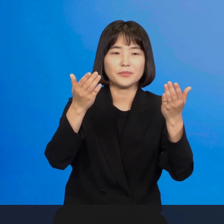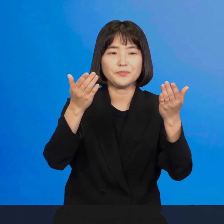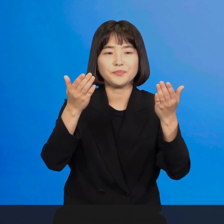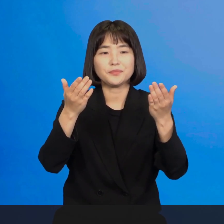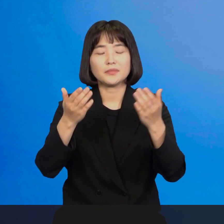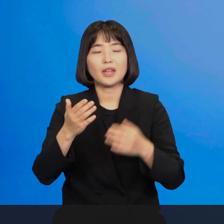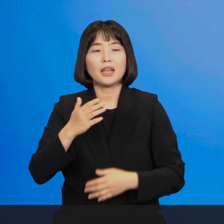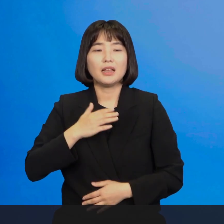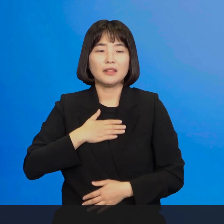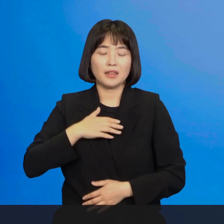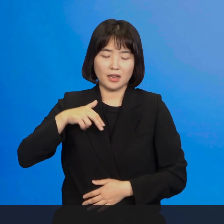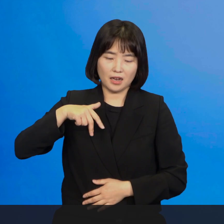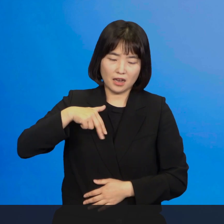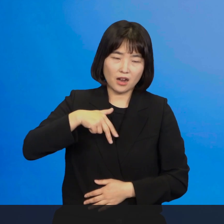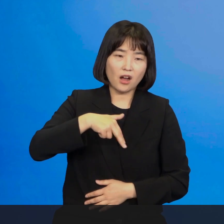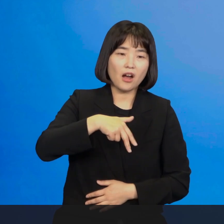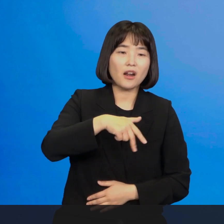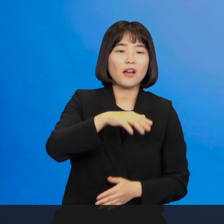내가 걸어갈